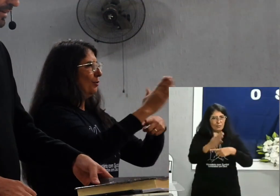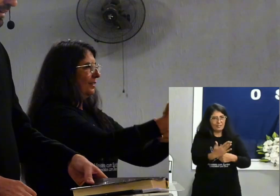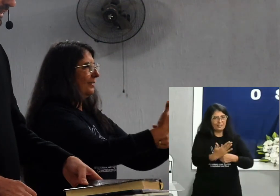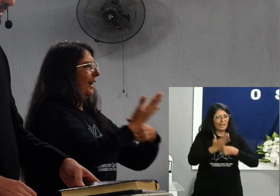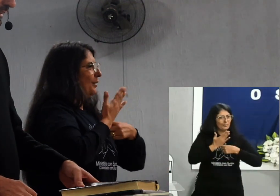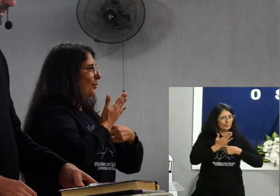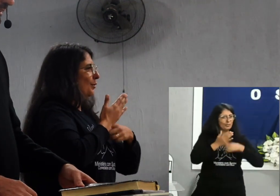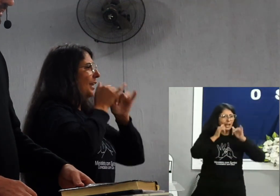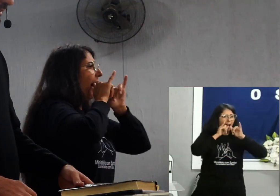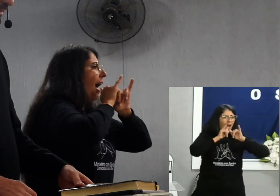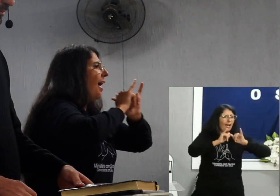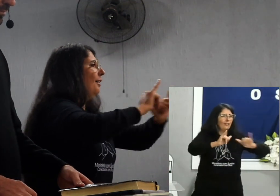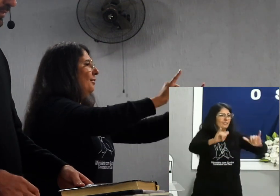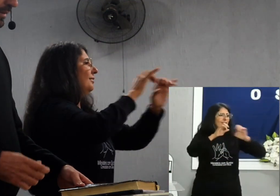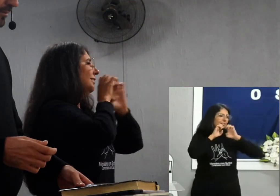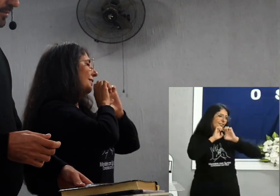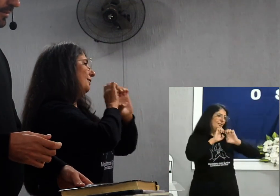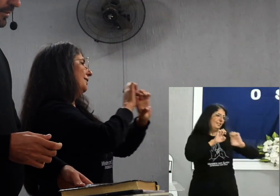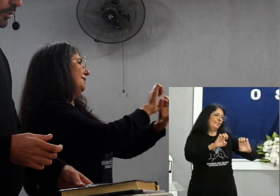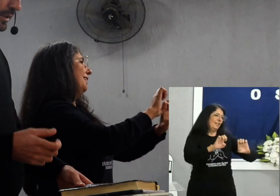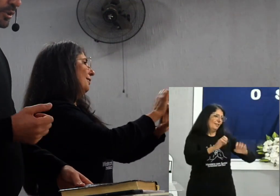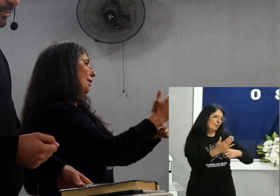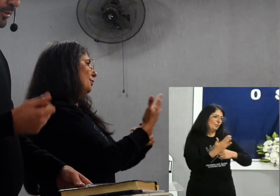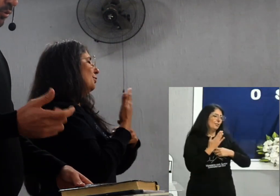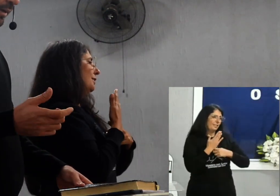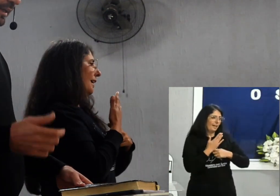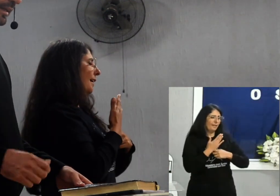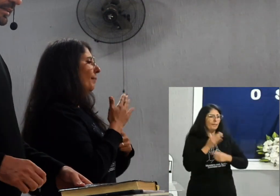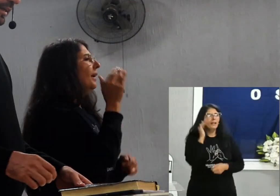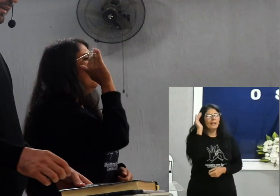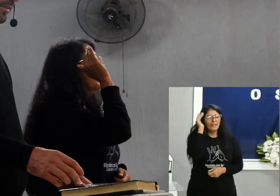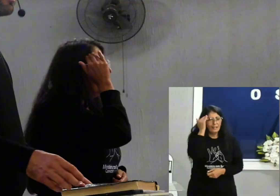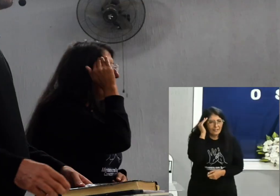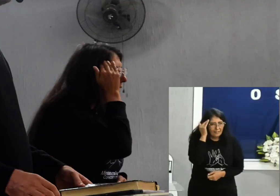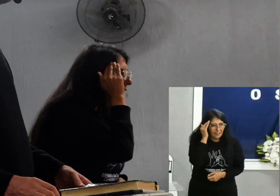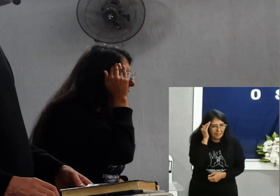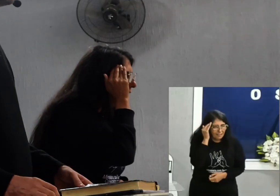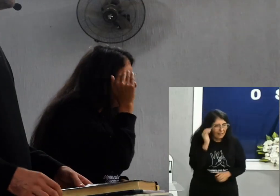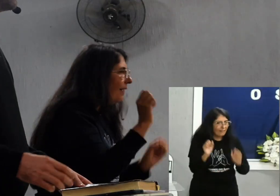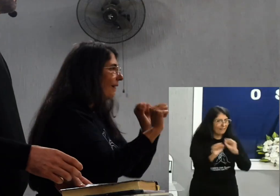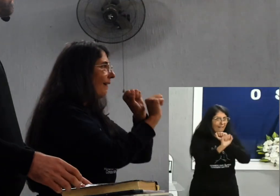mensagem e no entendimento com uma clareza cada vez